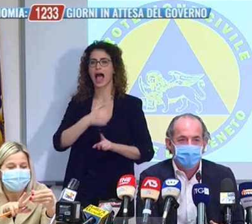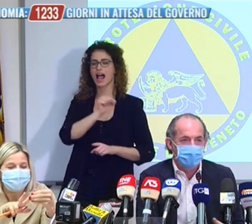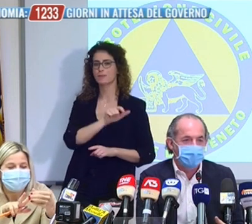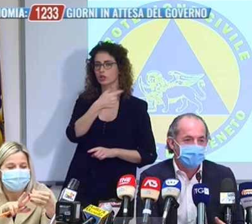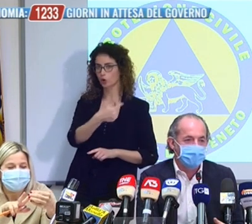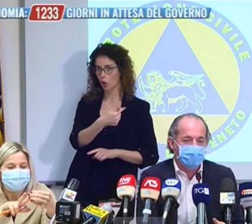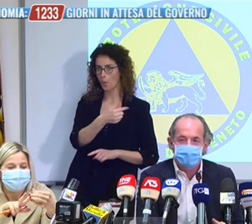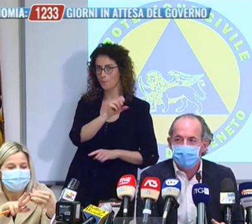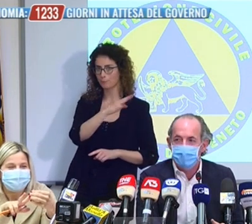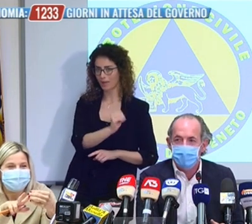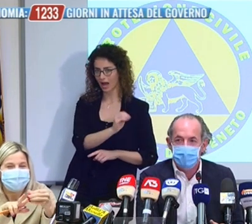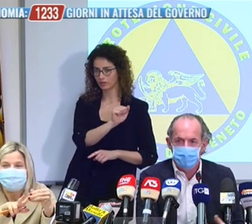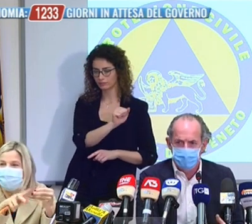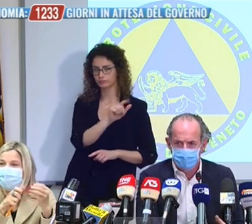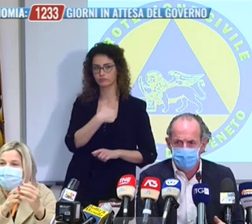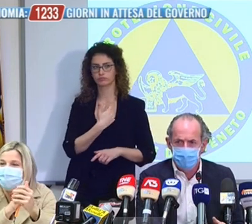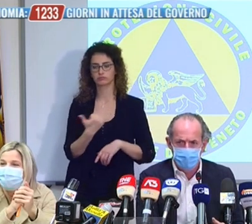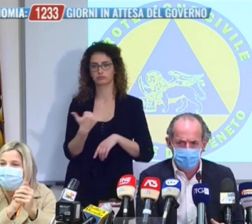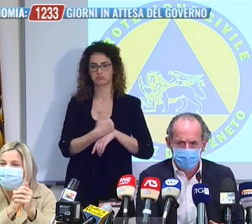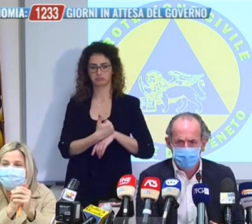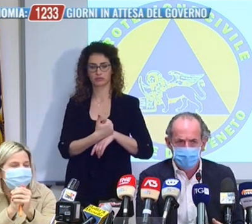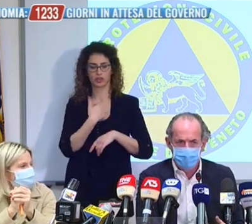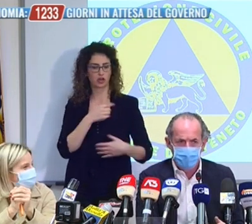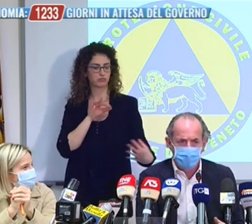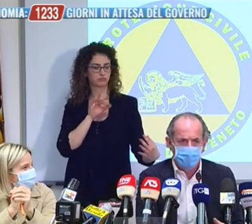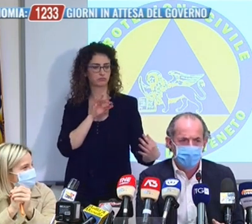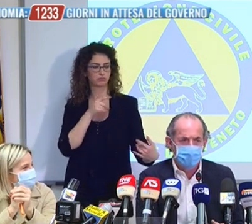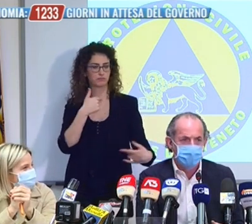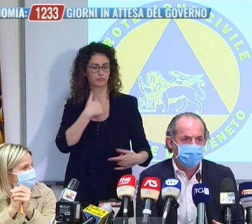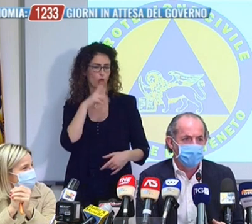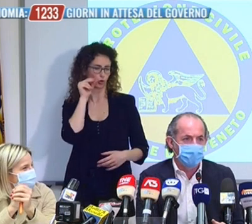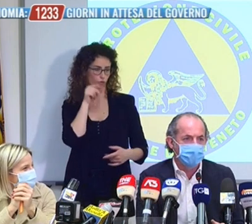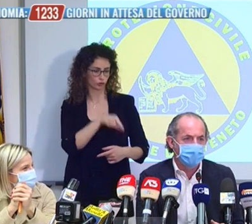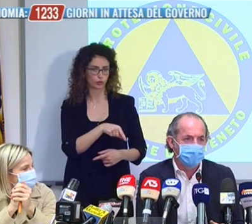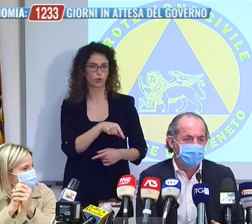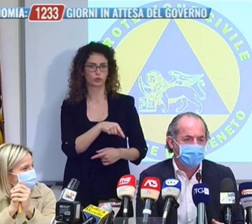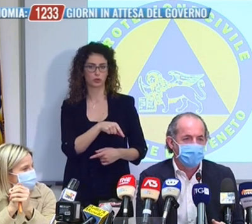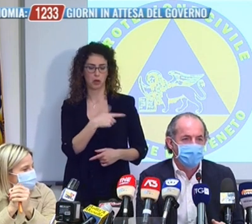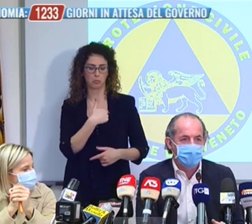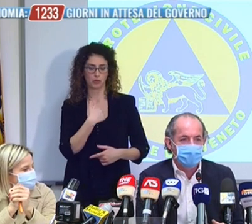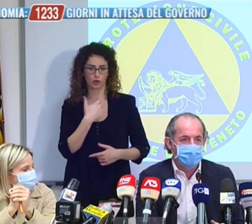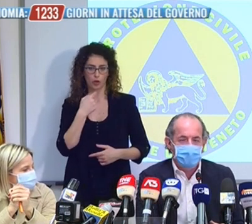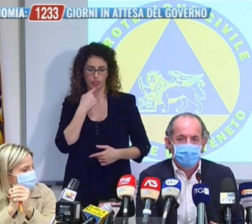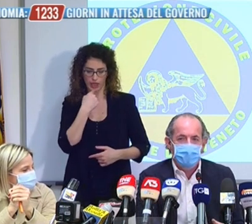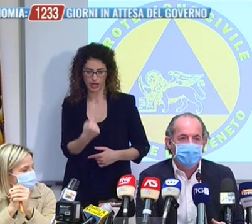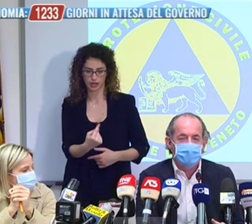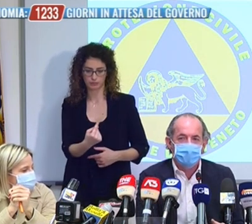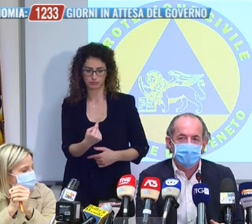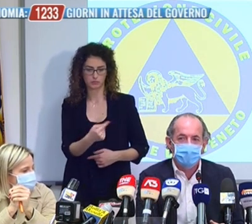altro biglietto da visita internazionale. Io con Tomba lo conosco e posso garantirvi che